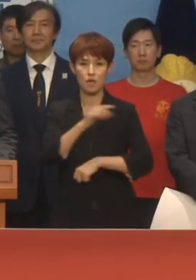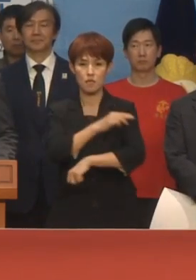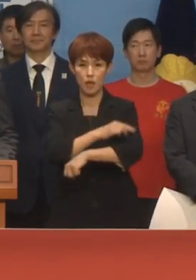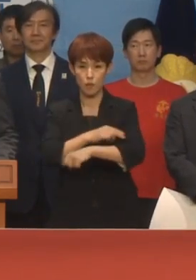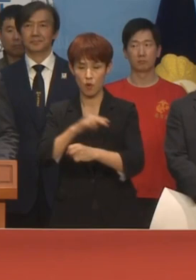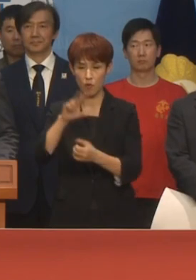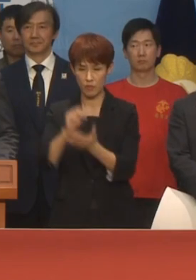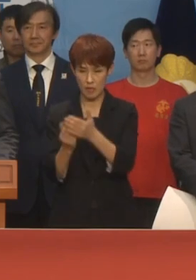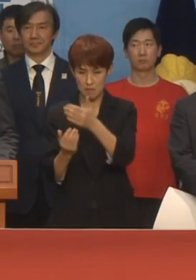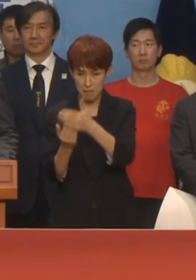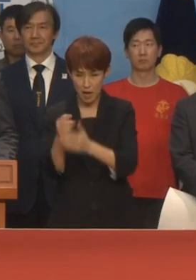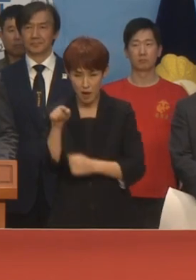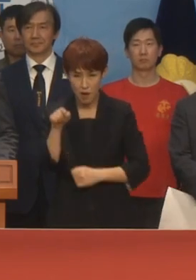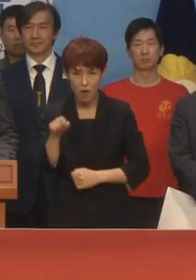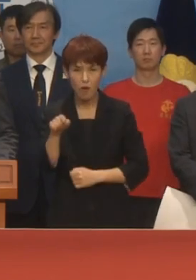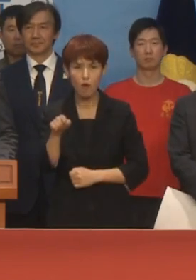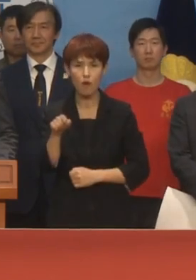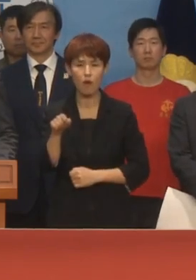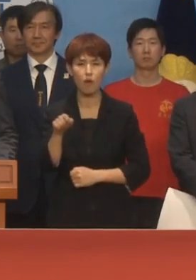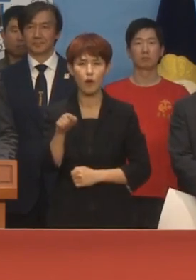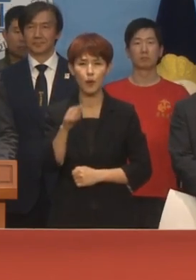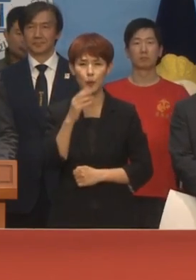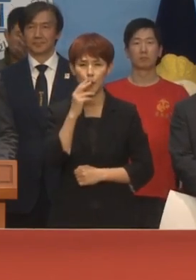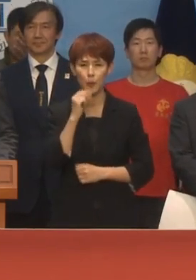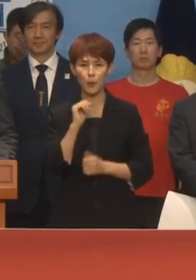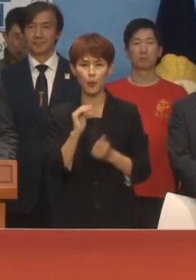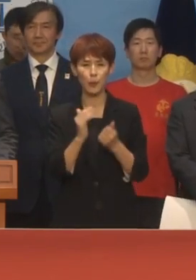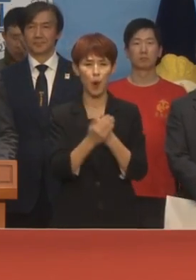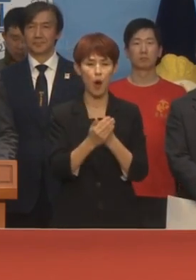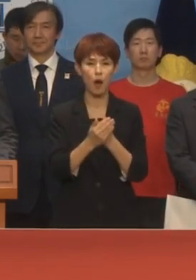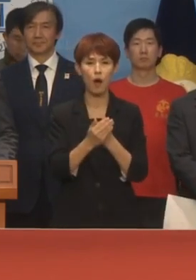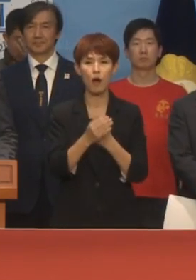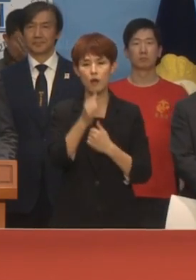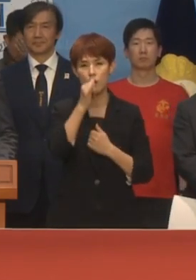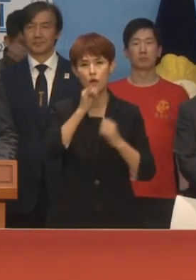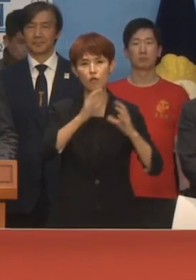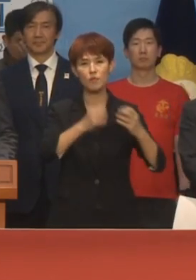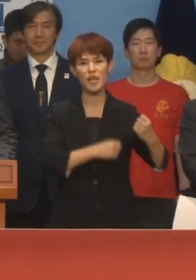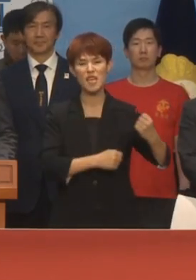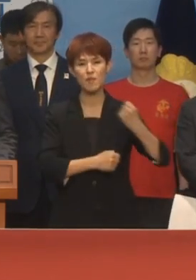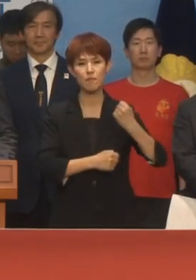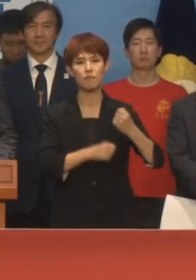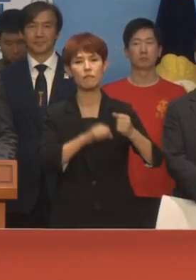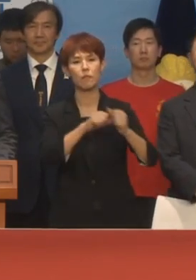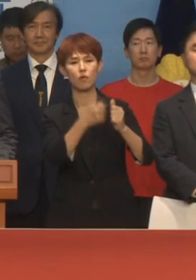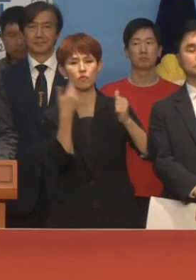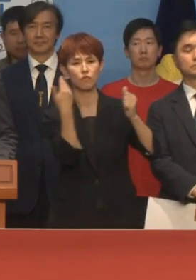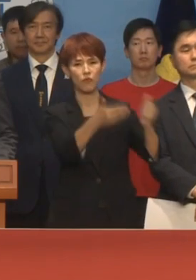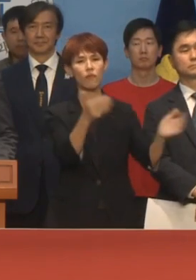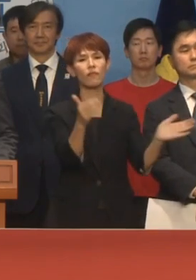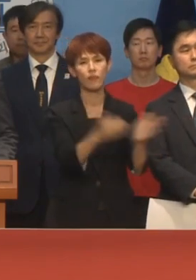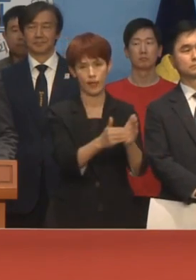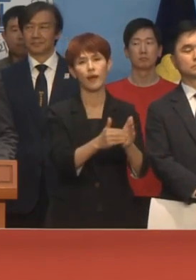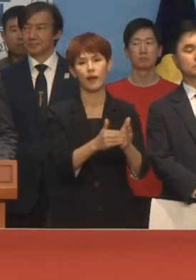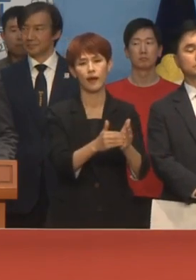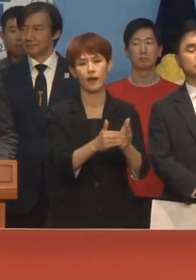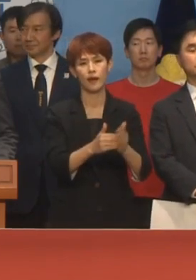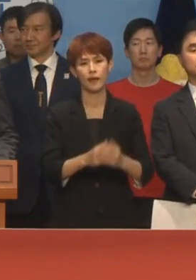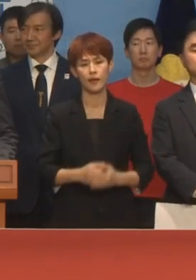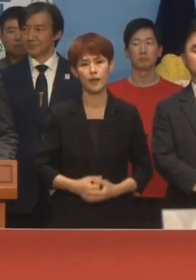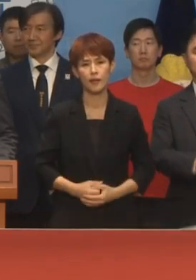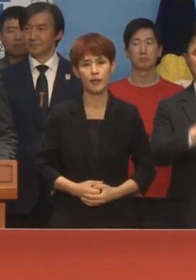이렇게 뭉개고 있는 국민의힘에 대한 분명한 심판을 했다고 생각합니다.